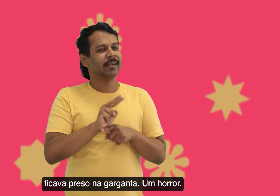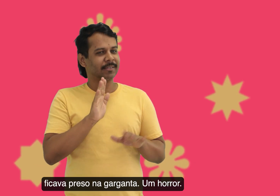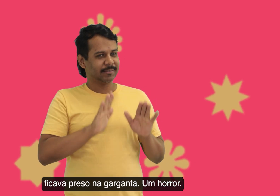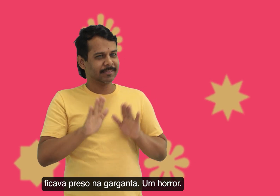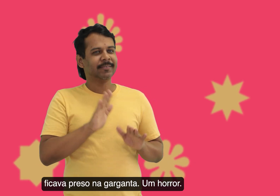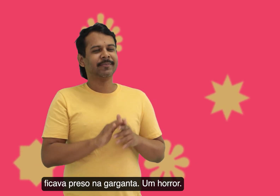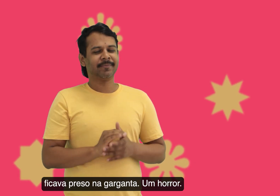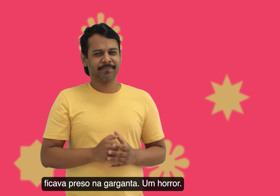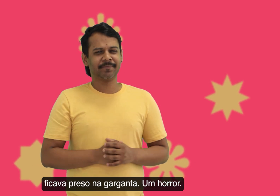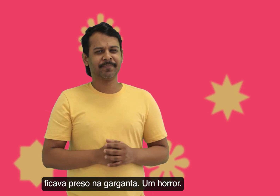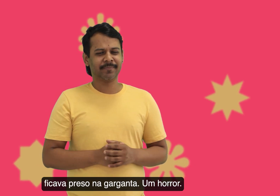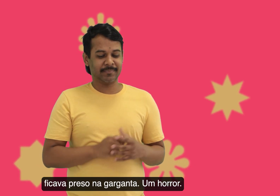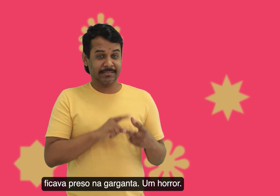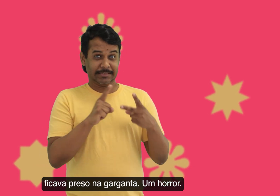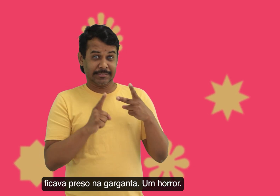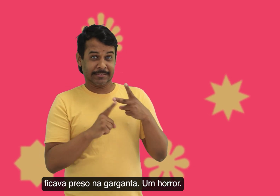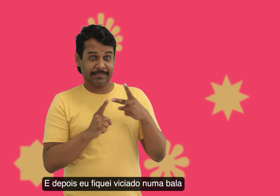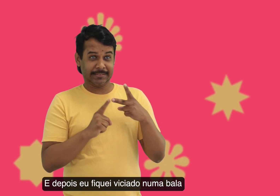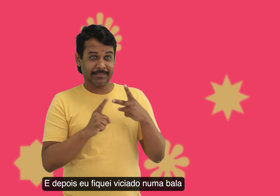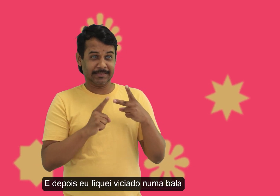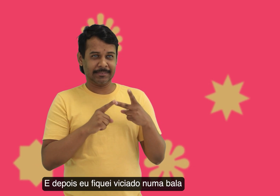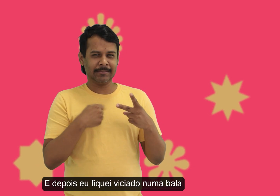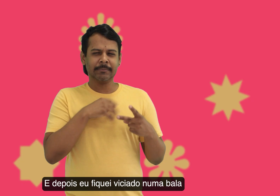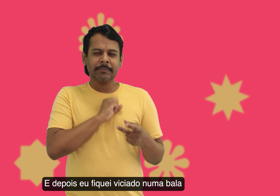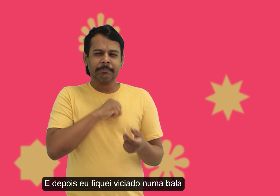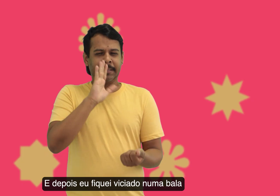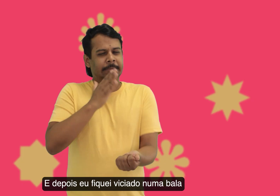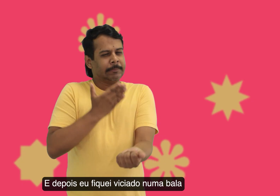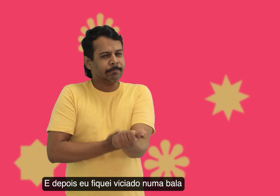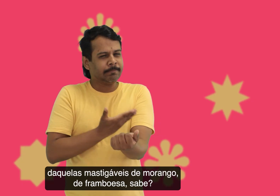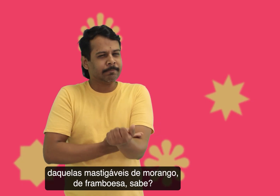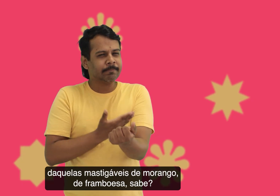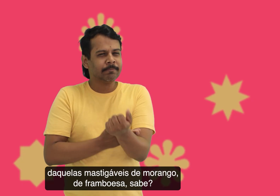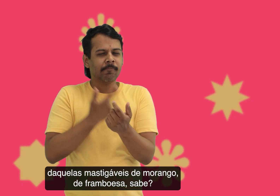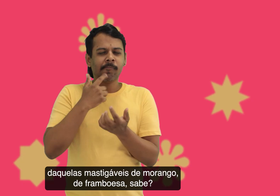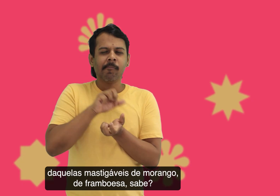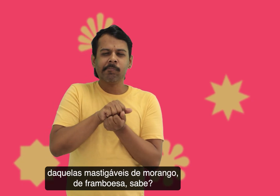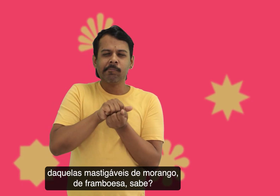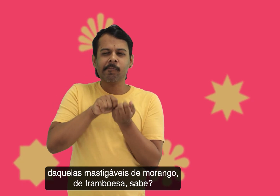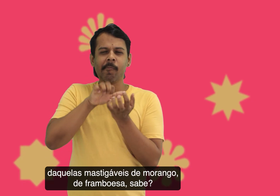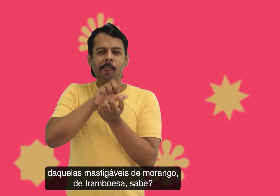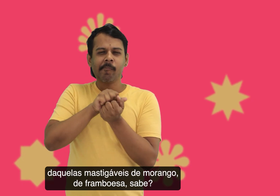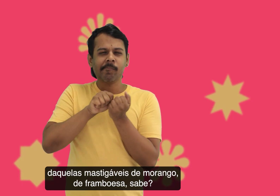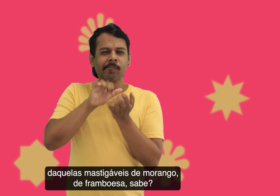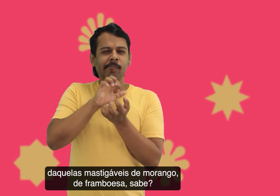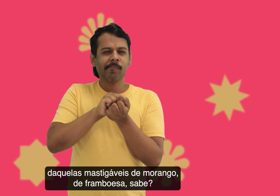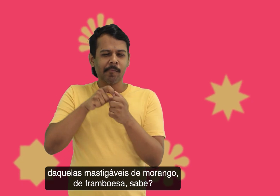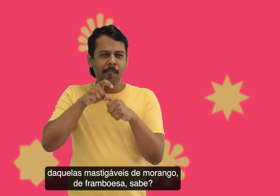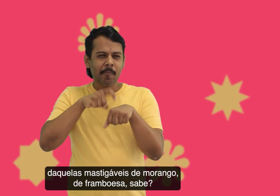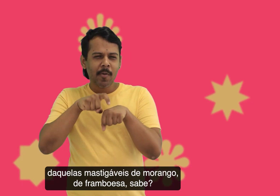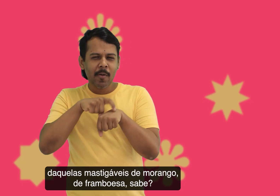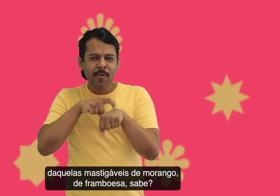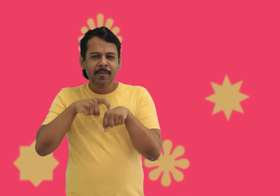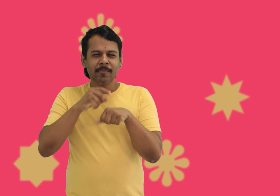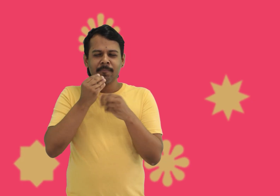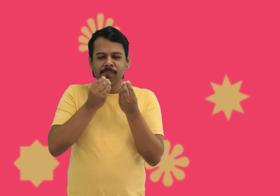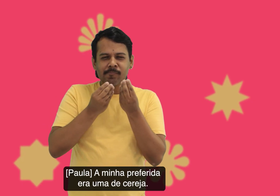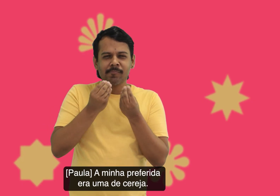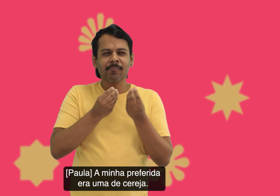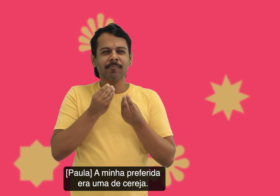ficava presa na garganta, um horror. E depois eu fiquei viciado numa bala daquelas mastigáveis de morango, de framboesa, sabe? A